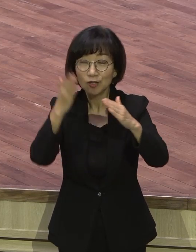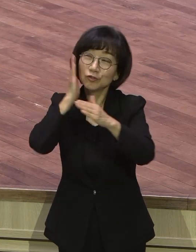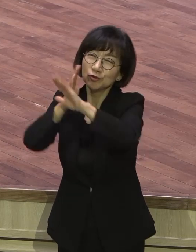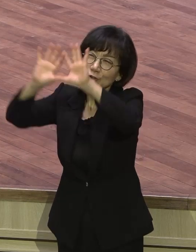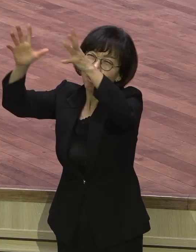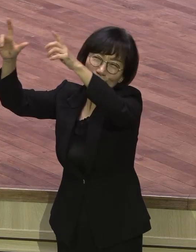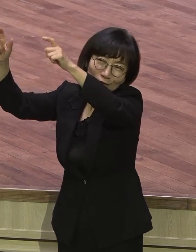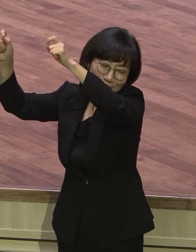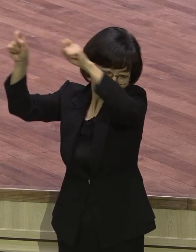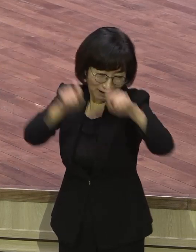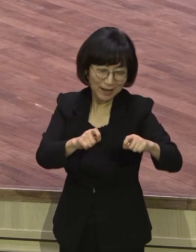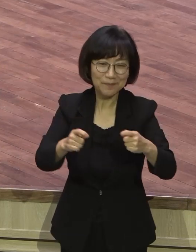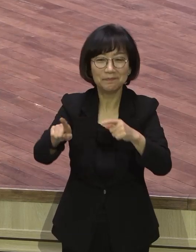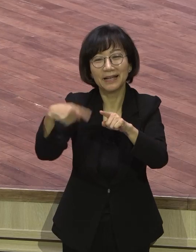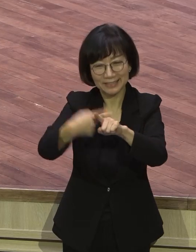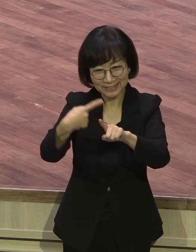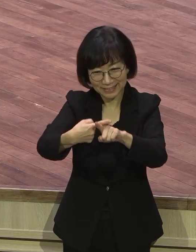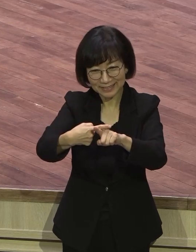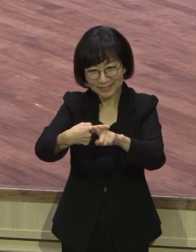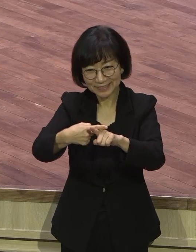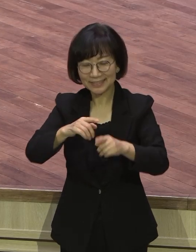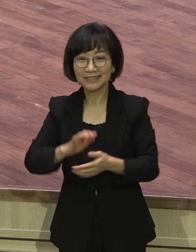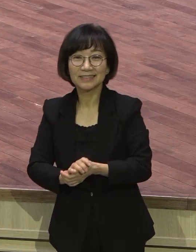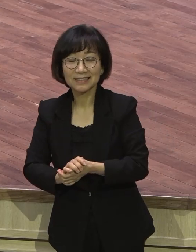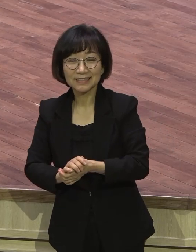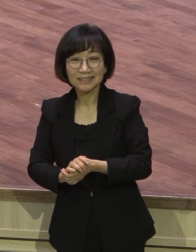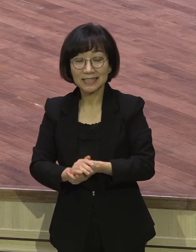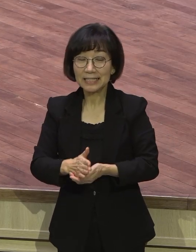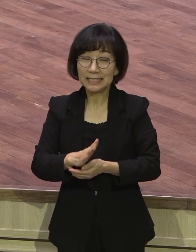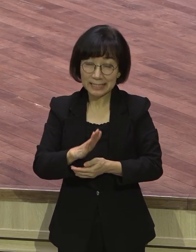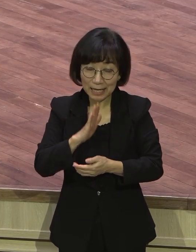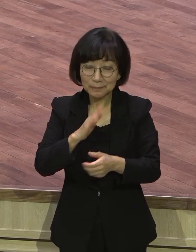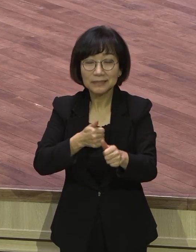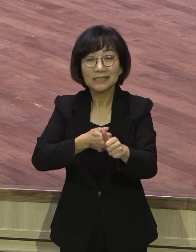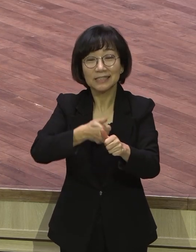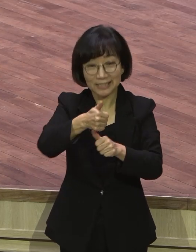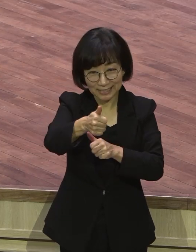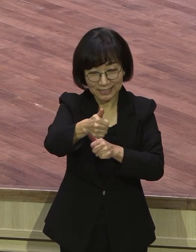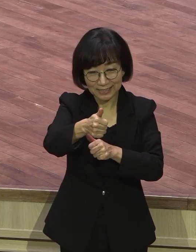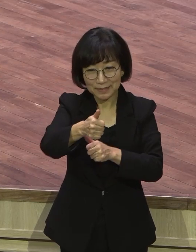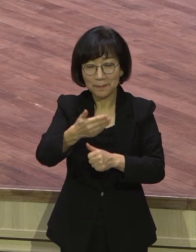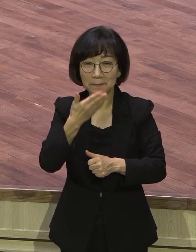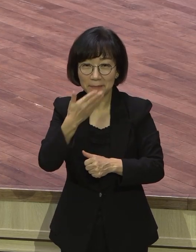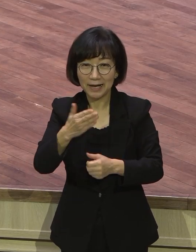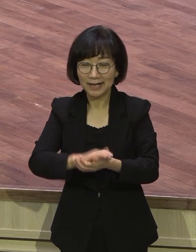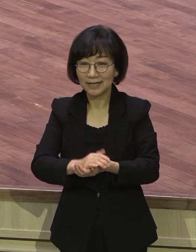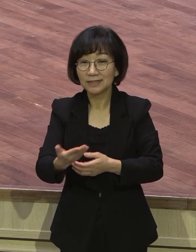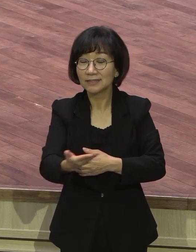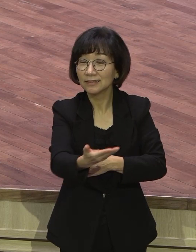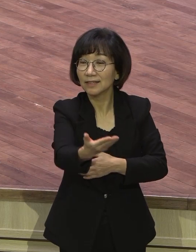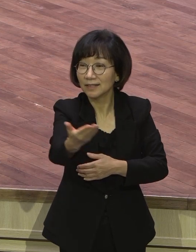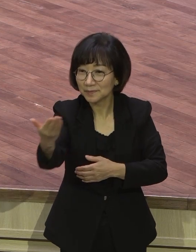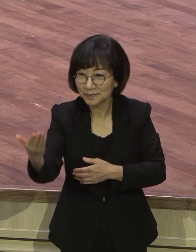삶의 현장에서 참된 승리의 삶을 사는 배경이 됩니다. 가정 예배. 영계 모든 성도들.